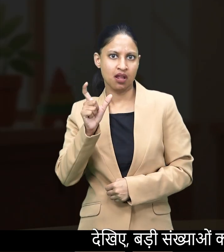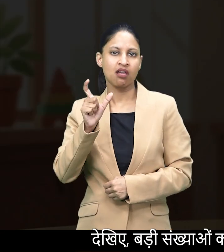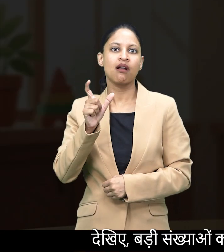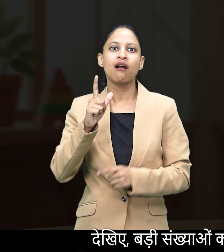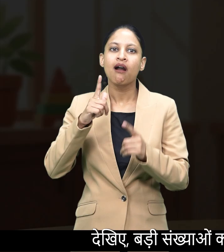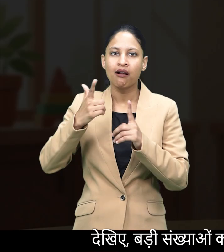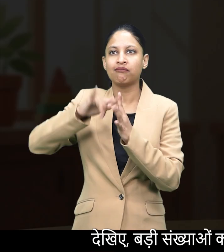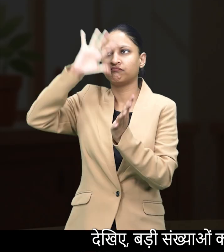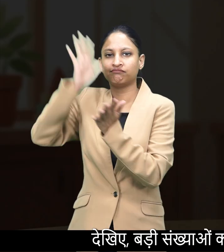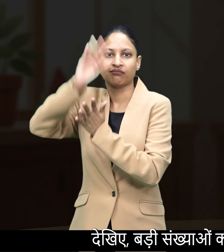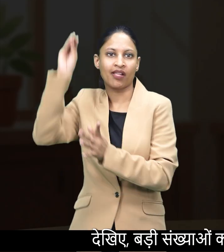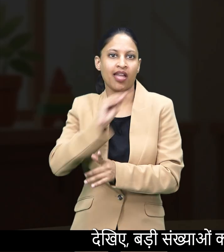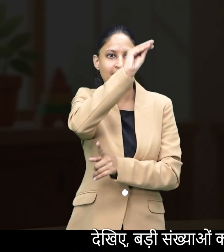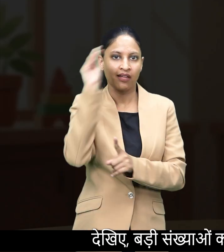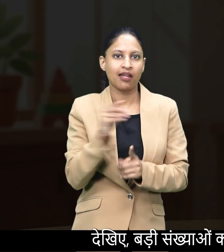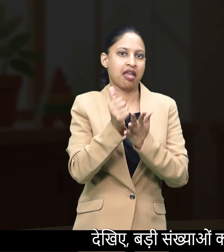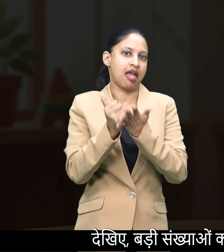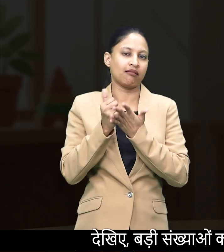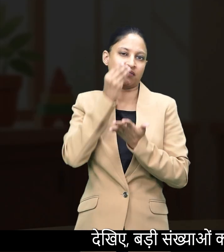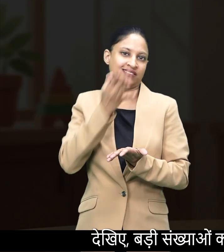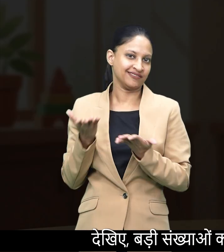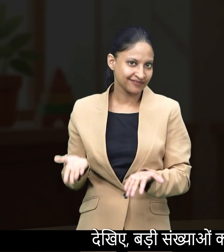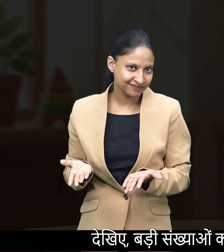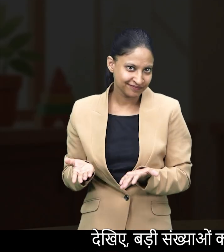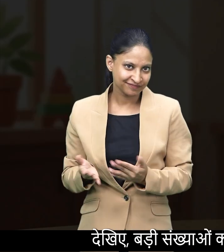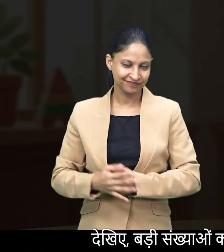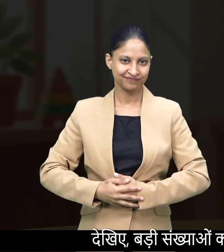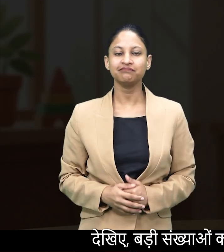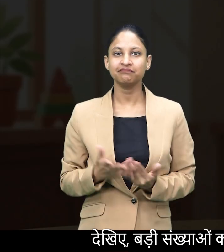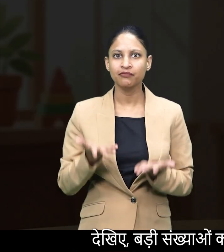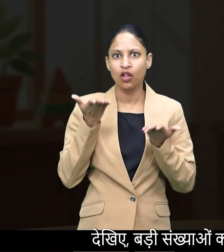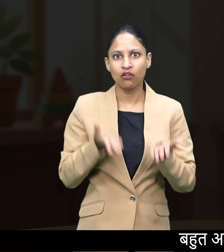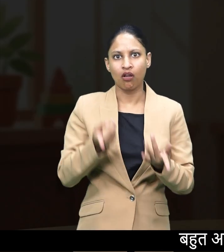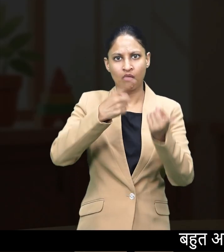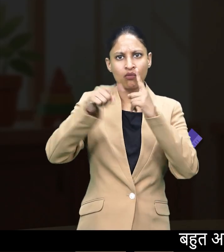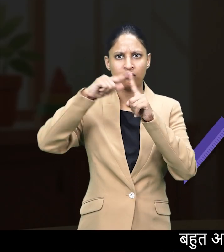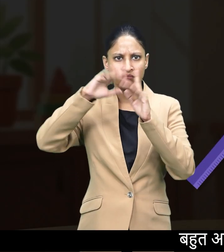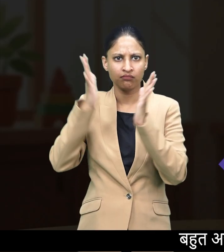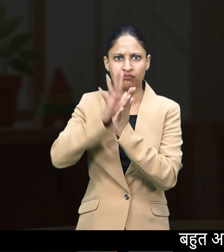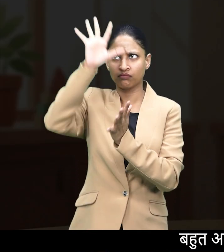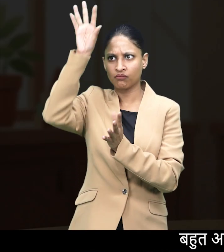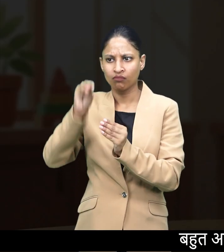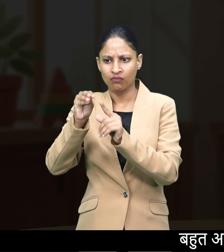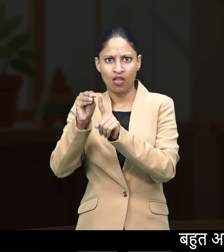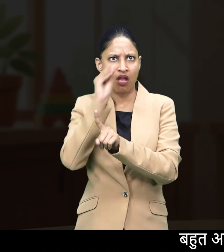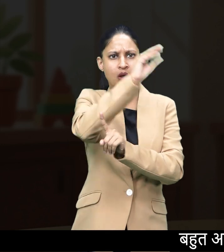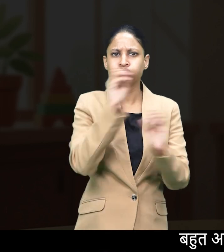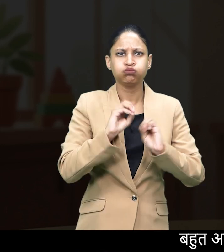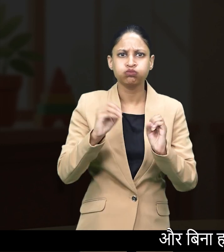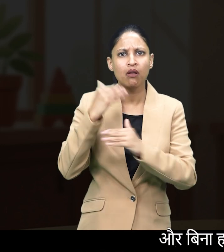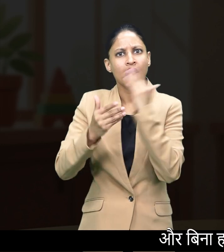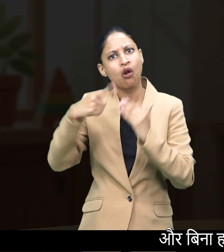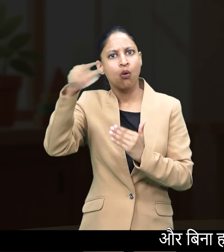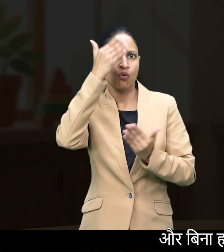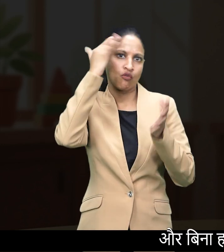देखिए, बड़ी संख्याओं को सही ढंग से जोड़ने में हासिल कैसे मदद करता है। बहुत अच्छा काम। अब आप हासिल के साथ